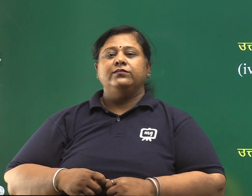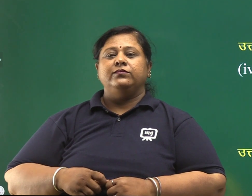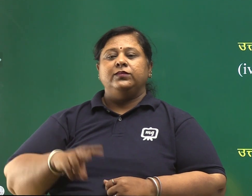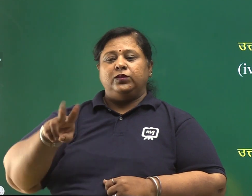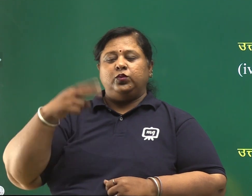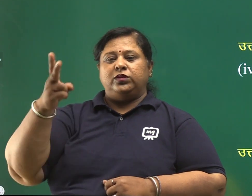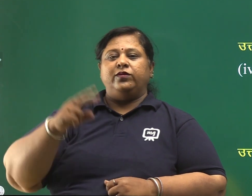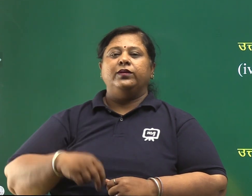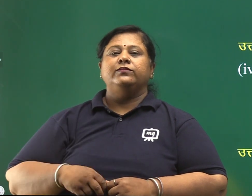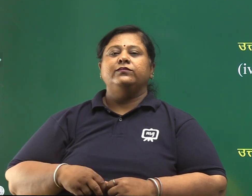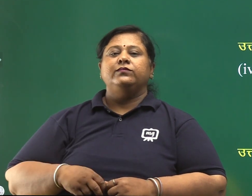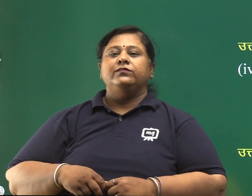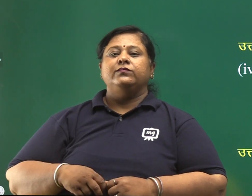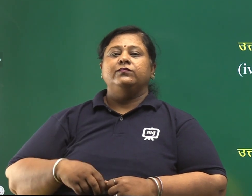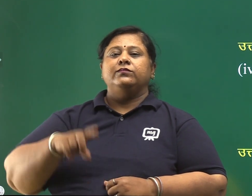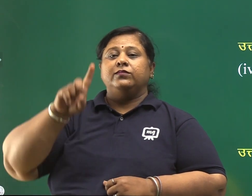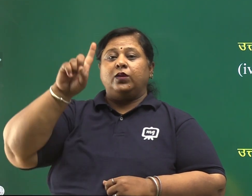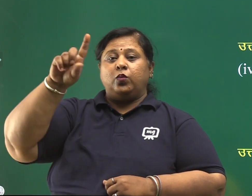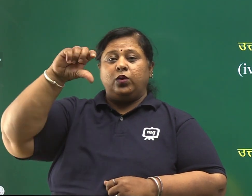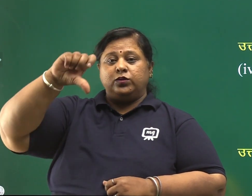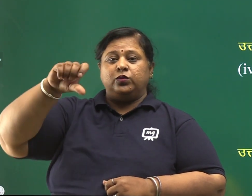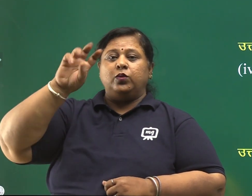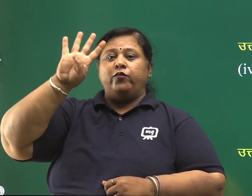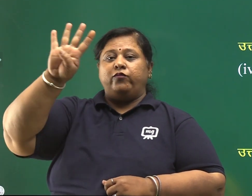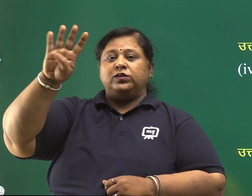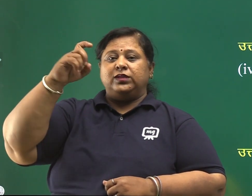और दूसरा विकल्प है 1947।